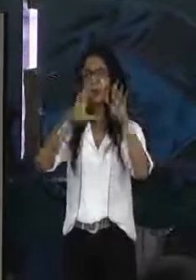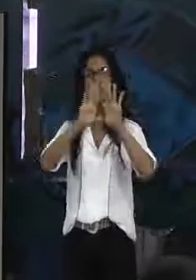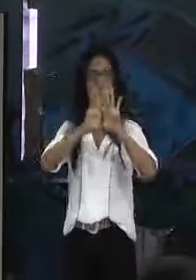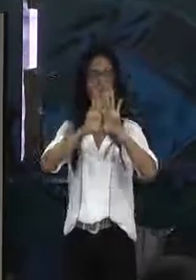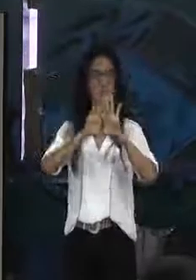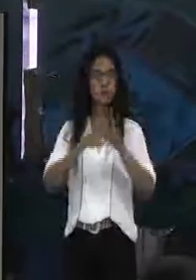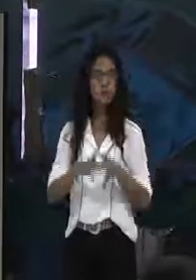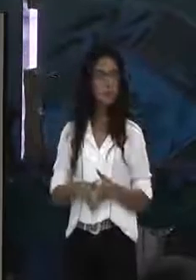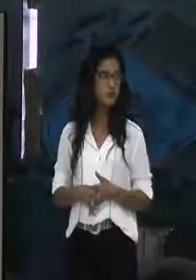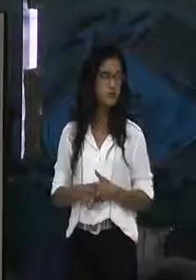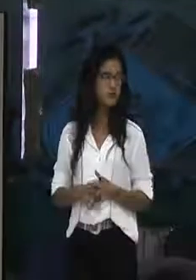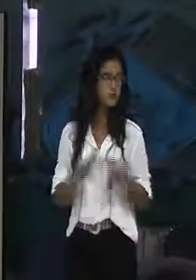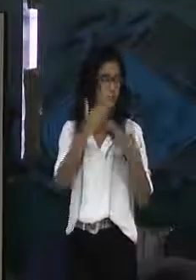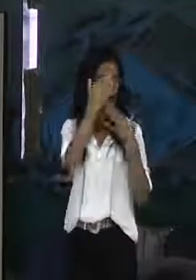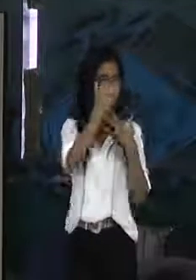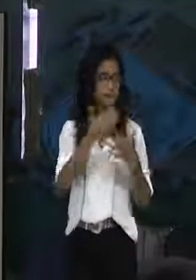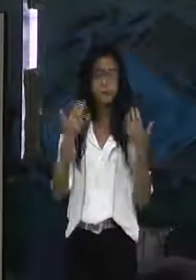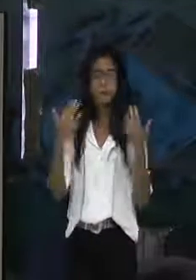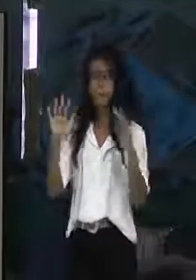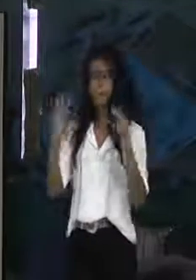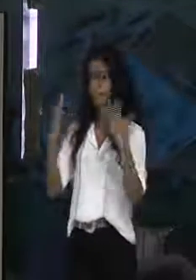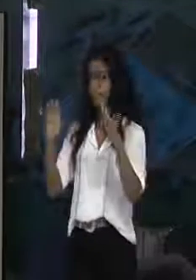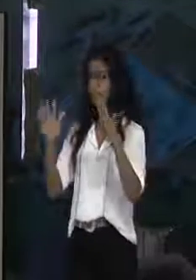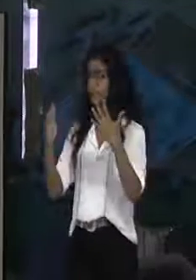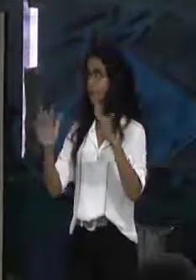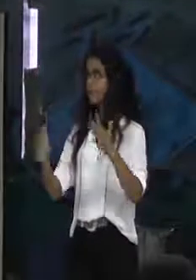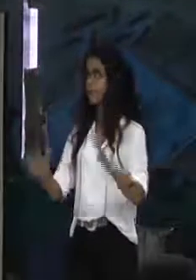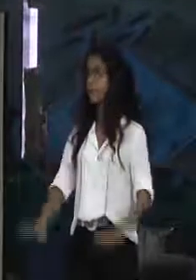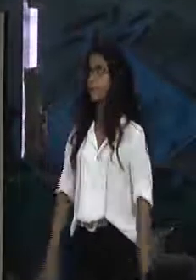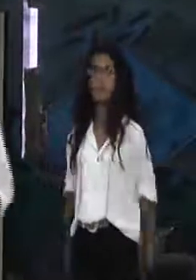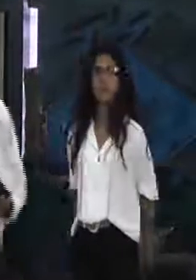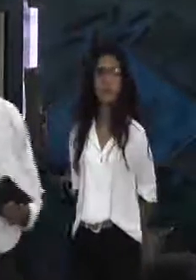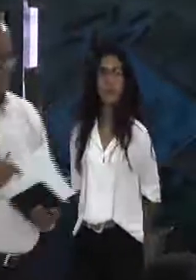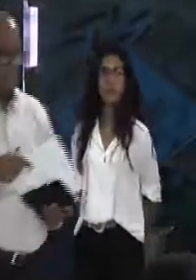da saúde na cidade. Muito obrigado. Falando.